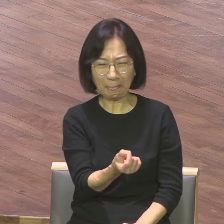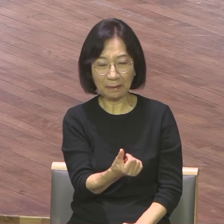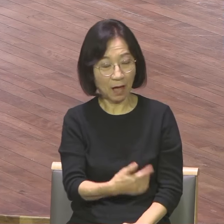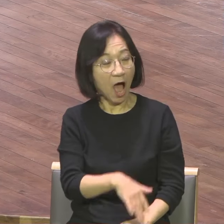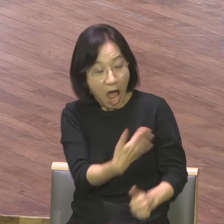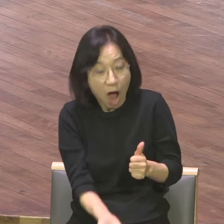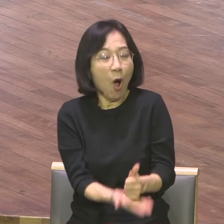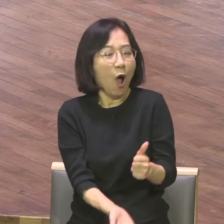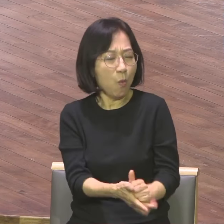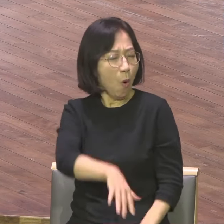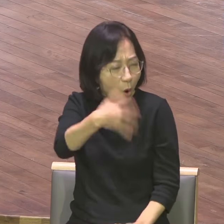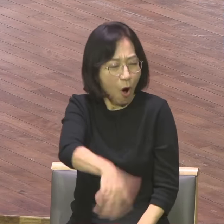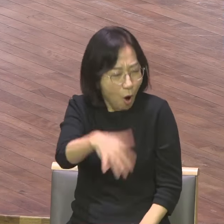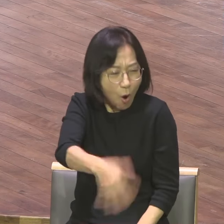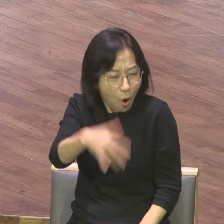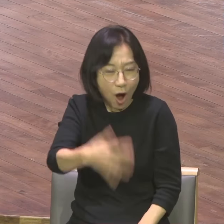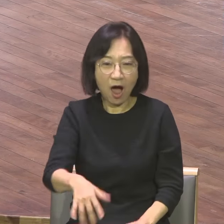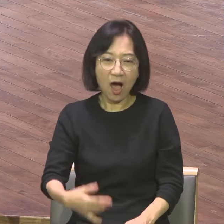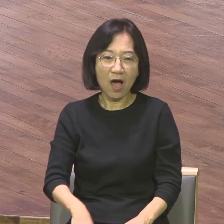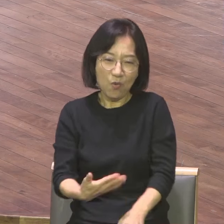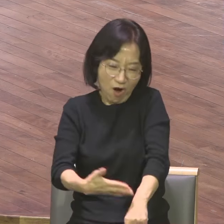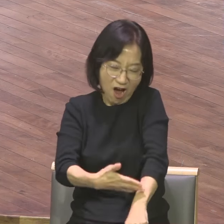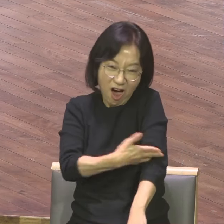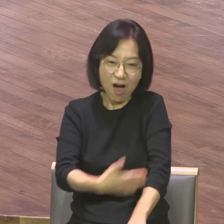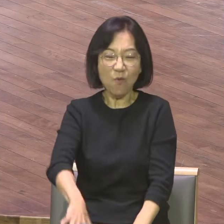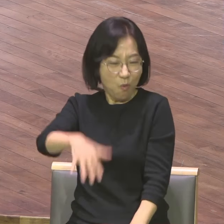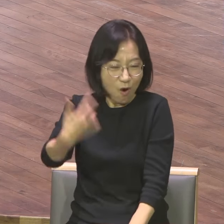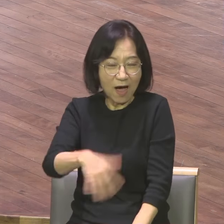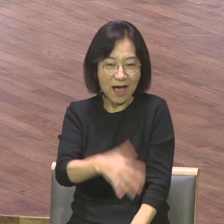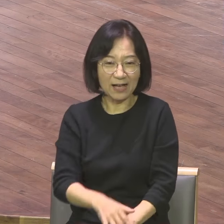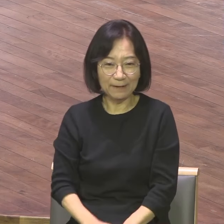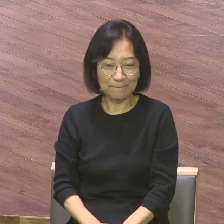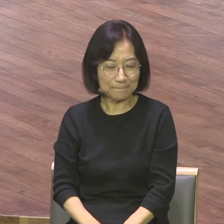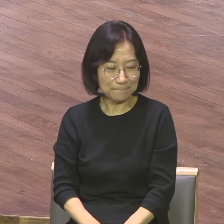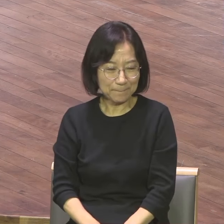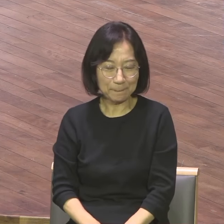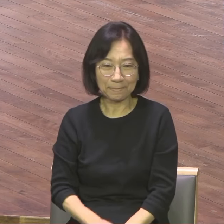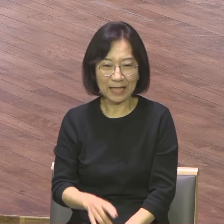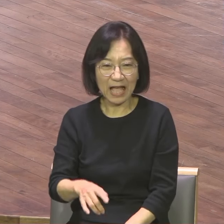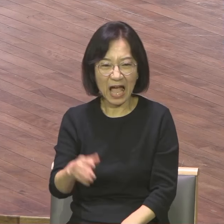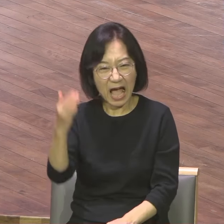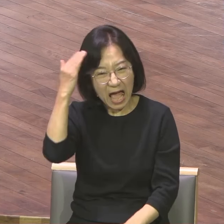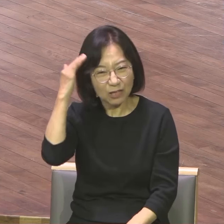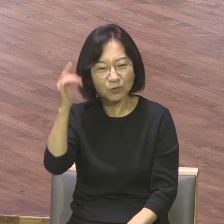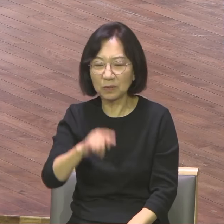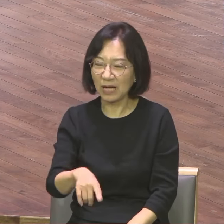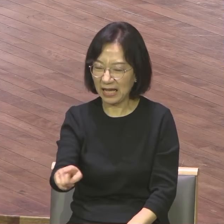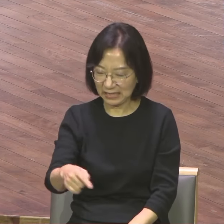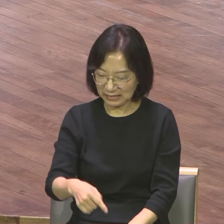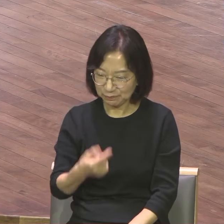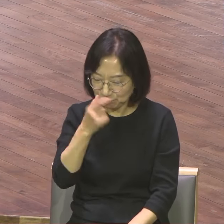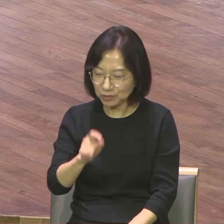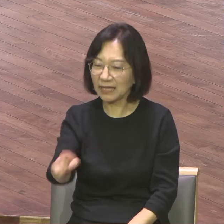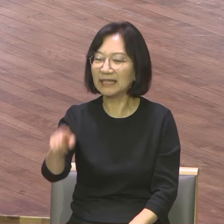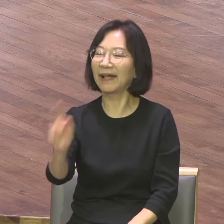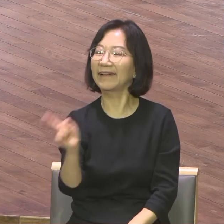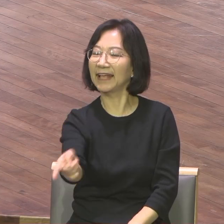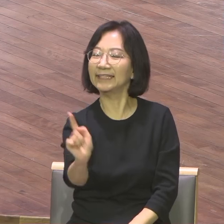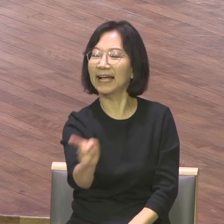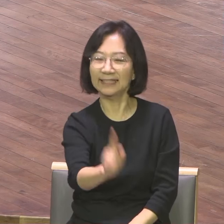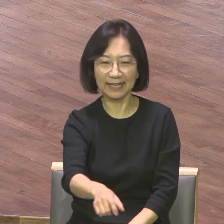막 잘했다고 막 굉장히 칭찬해줘. 우리나라는 들어와 탁탁 맨날